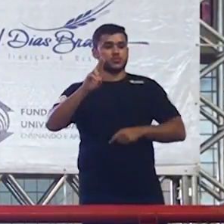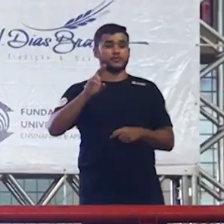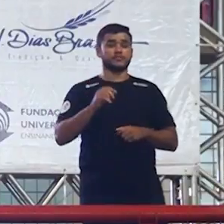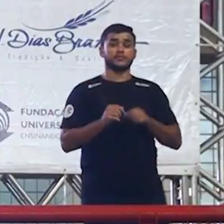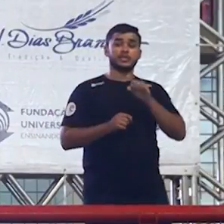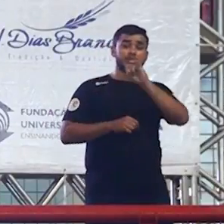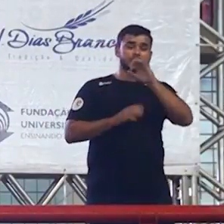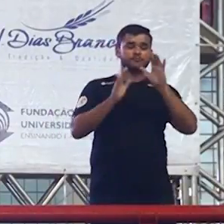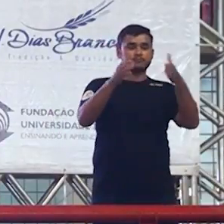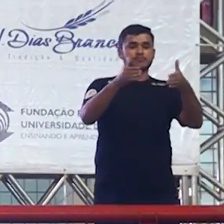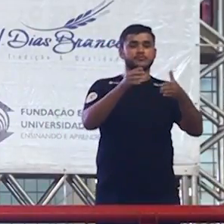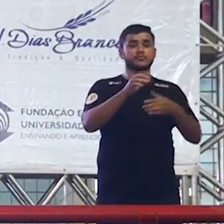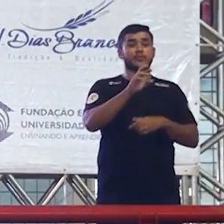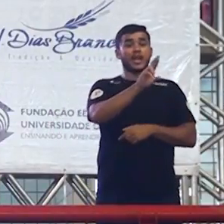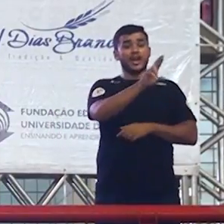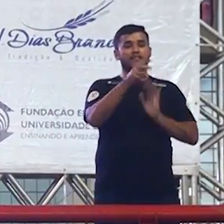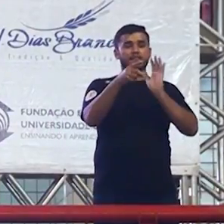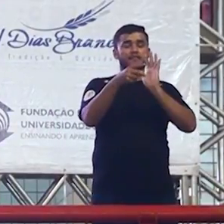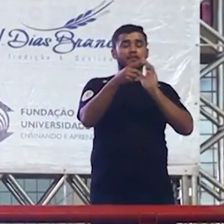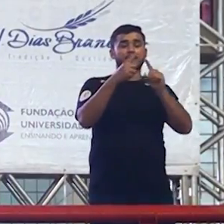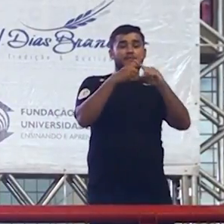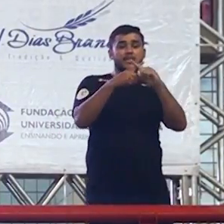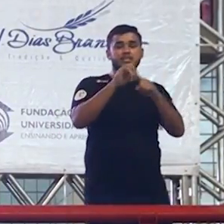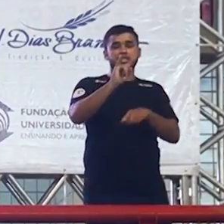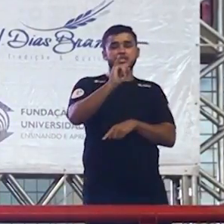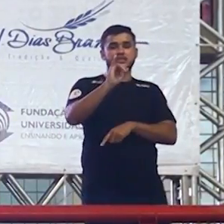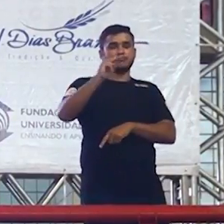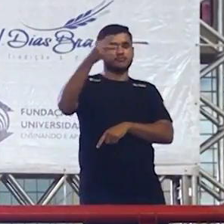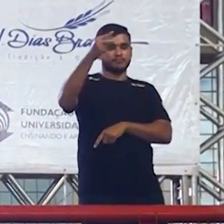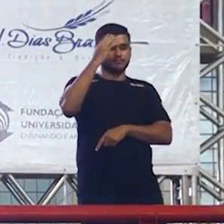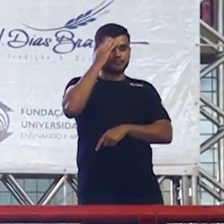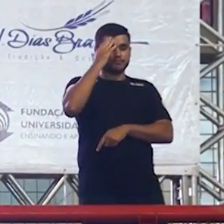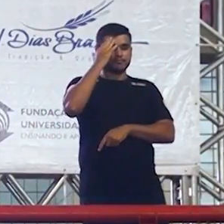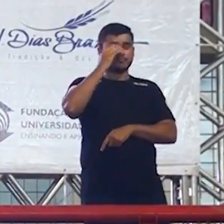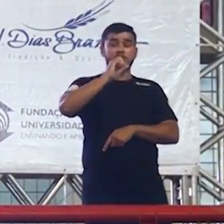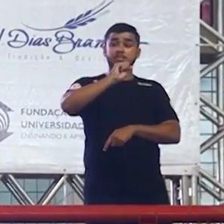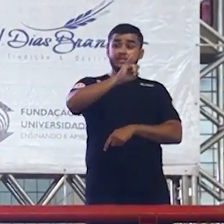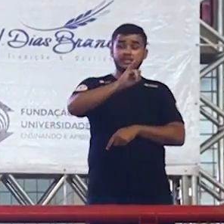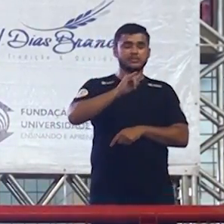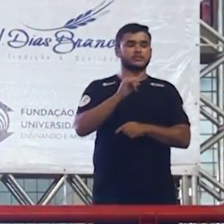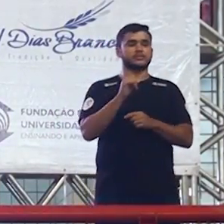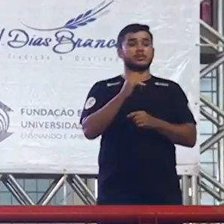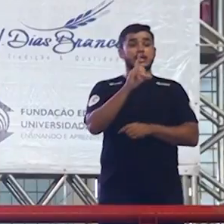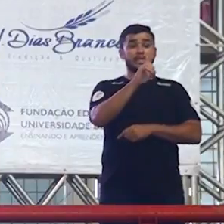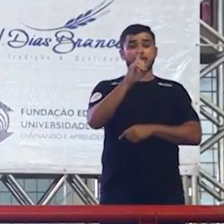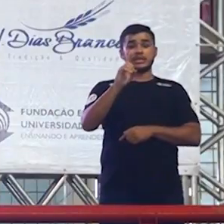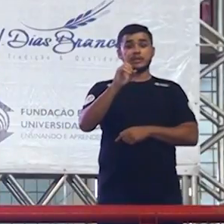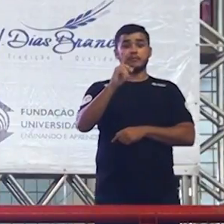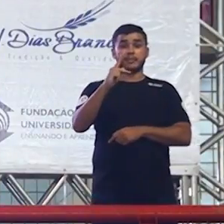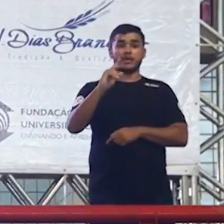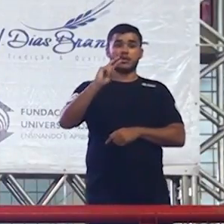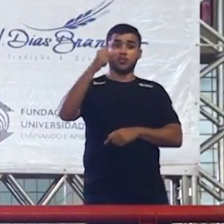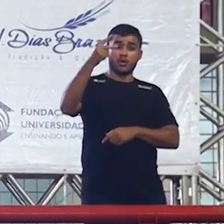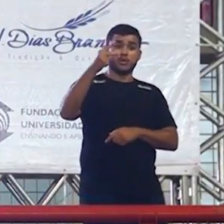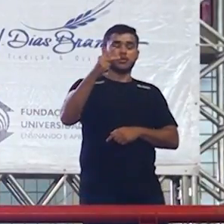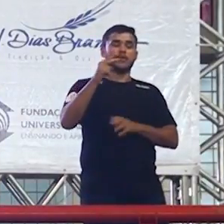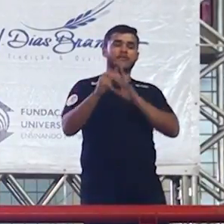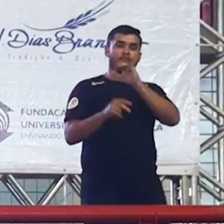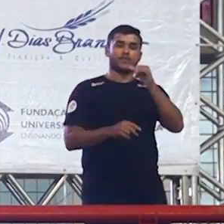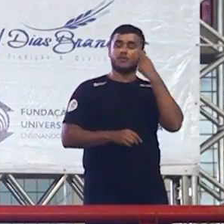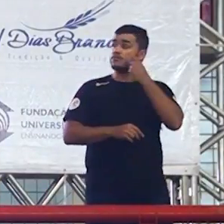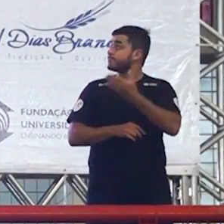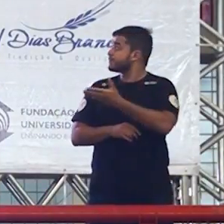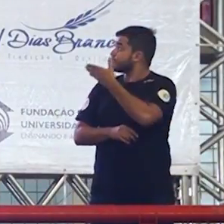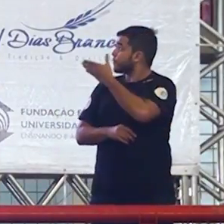terceira. R vezes I ao quadrado. E se a questão estiver falando de DDP ao quadrado sobre resistência, a segunda. Mas todas